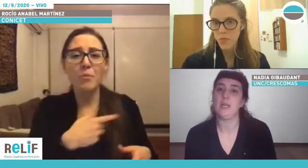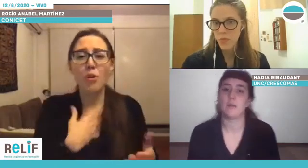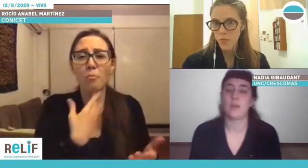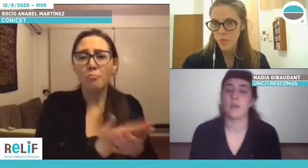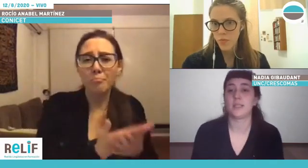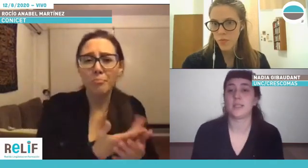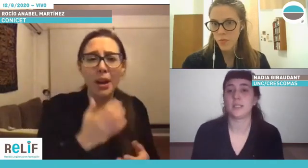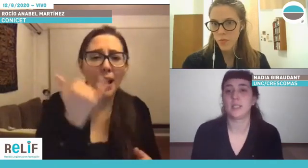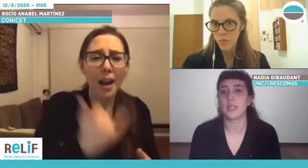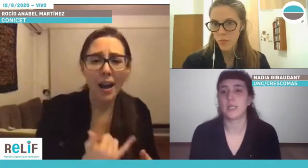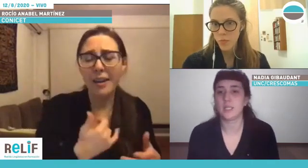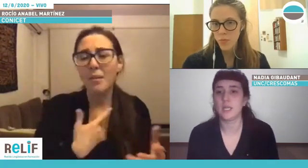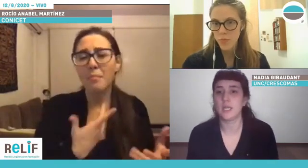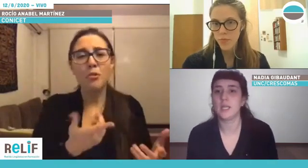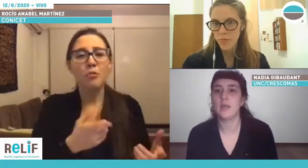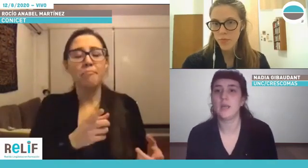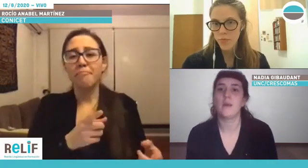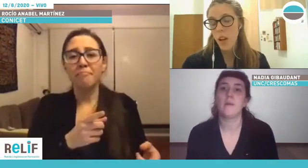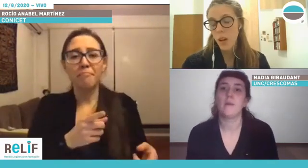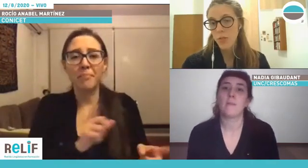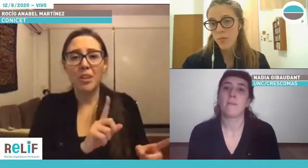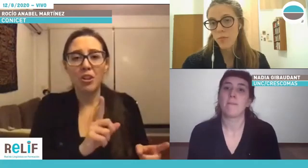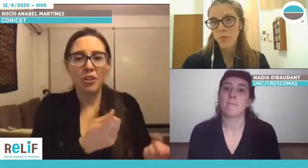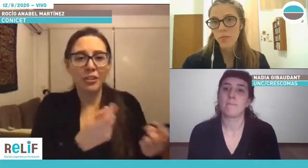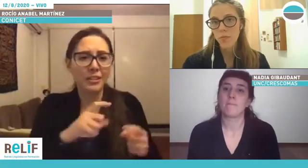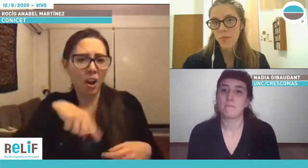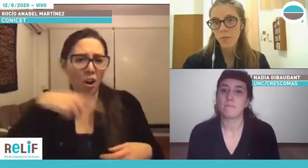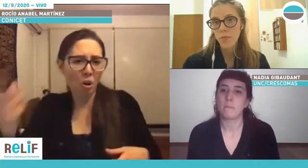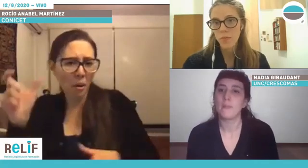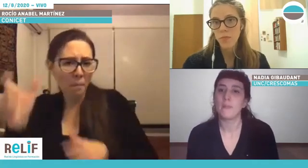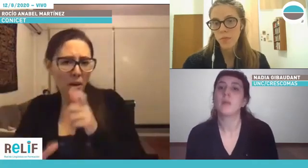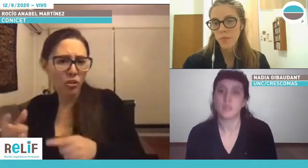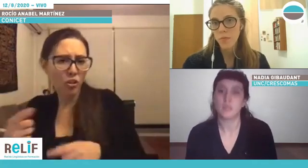conoce las necesidades que tiene. Claro.